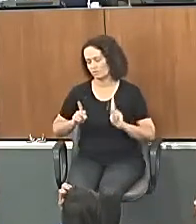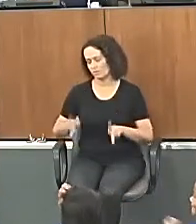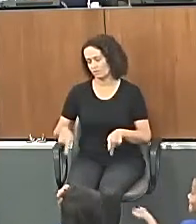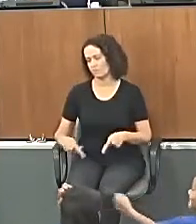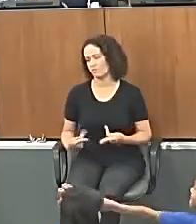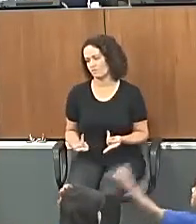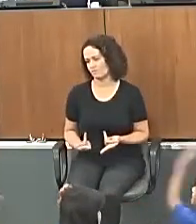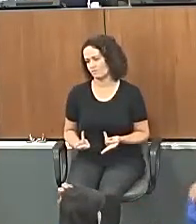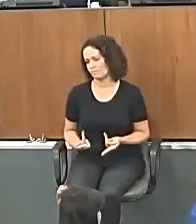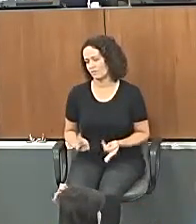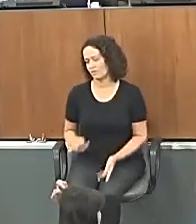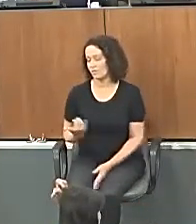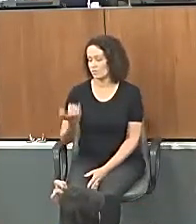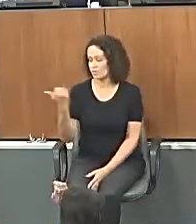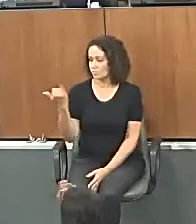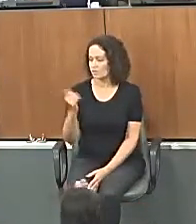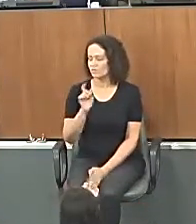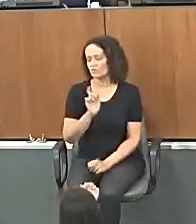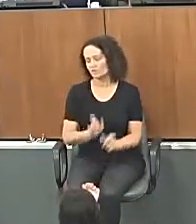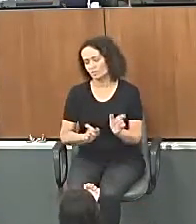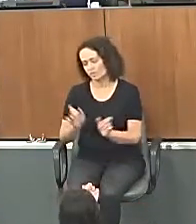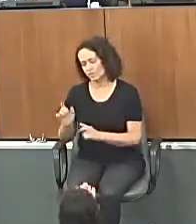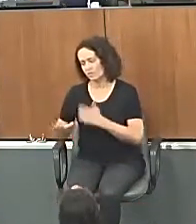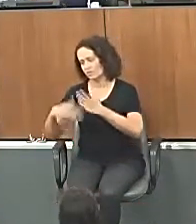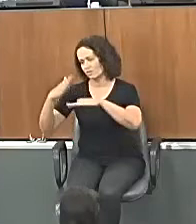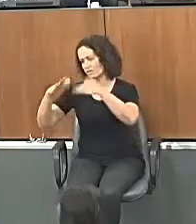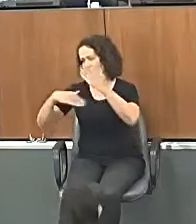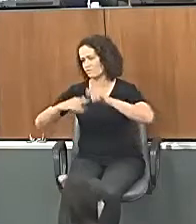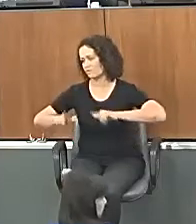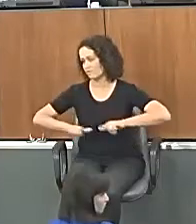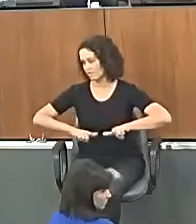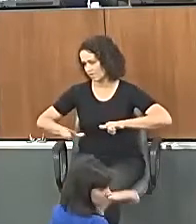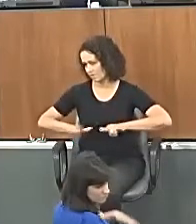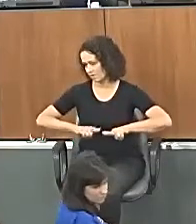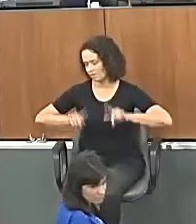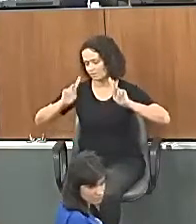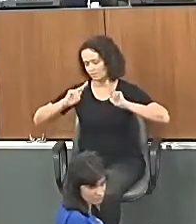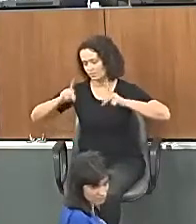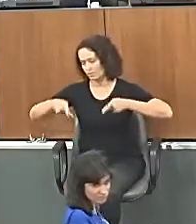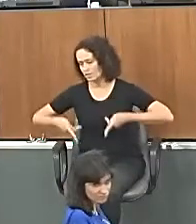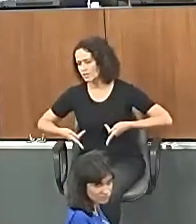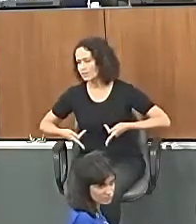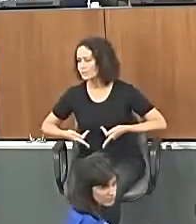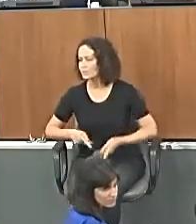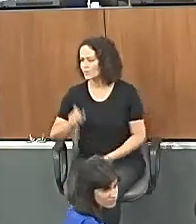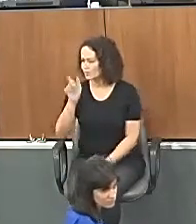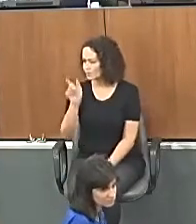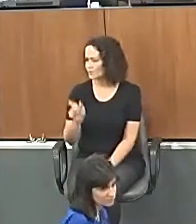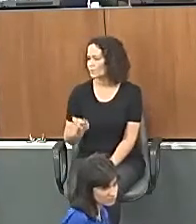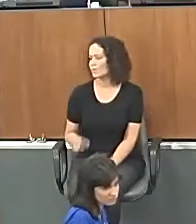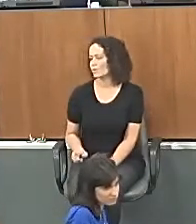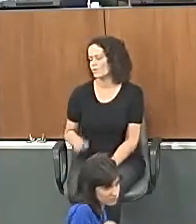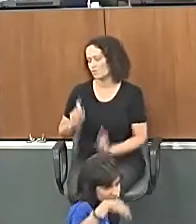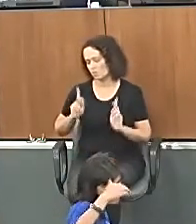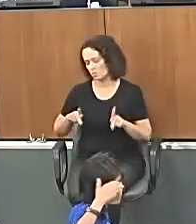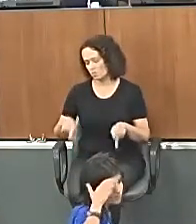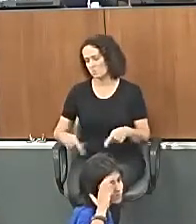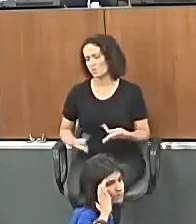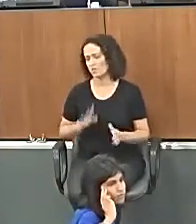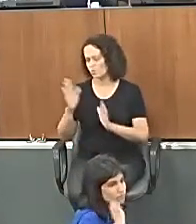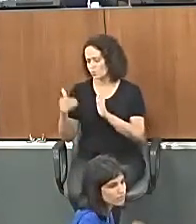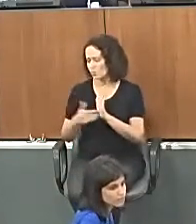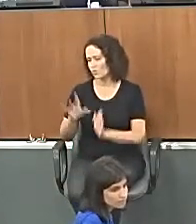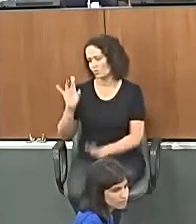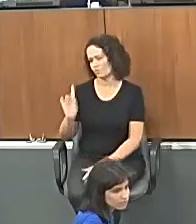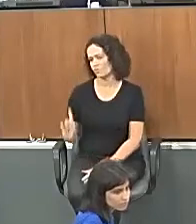que a pessoa desenvolva o trabalho para que ela seja reconhecida como cidadão como cidadã em todos os seus direitos elas ela se